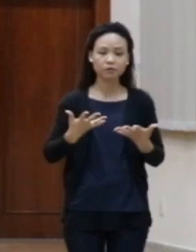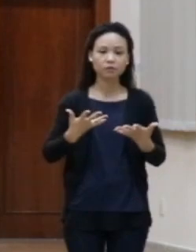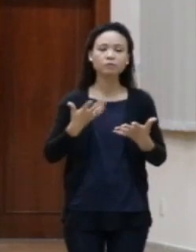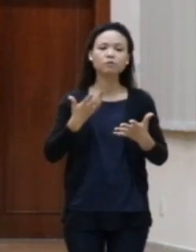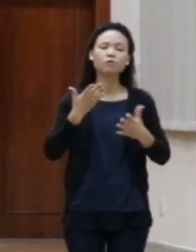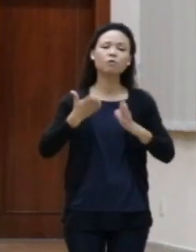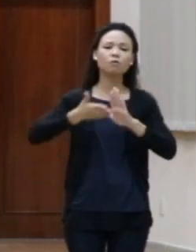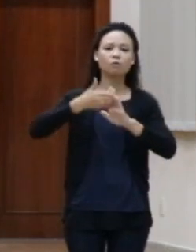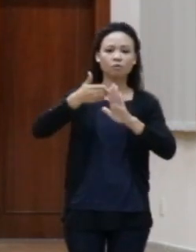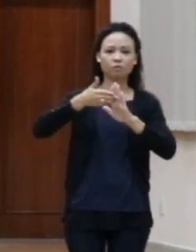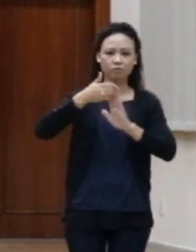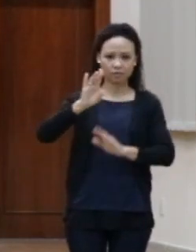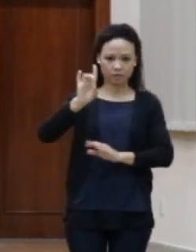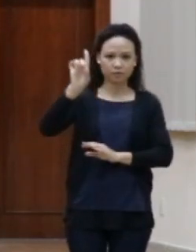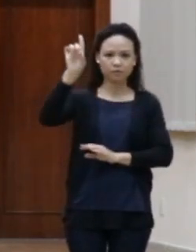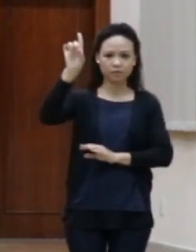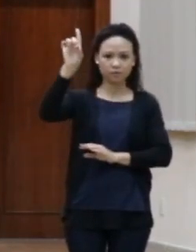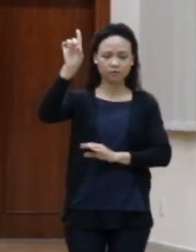Figueira.